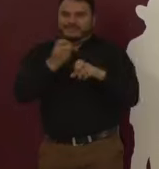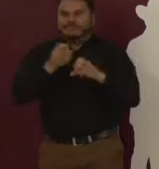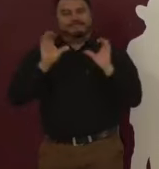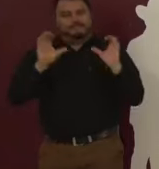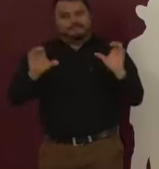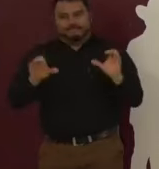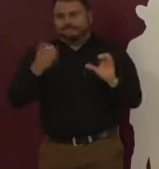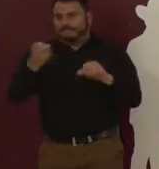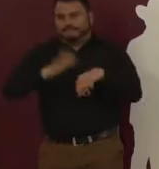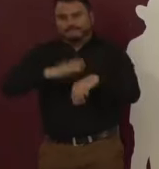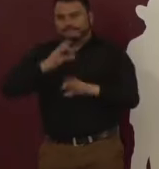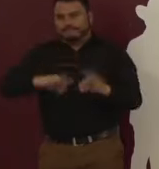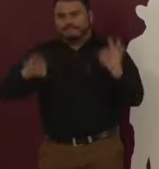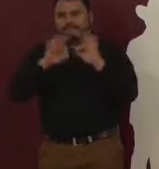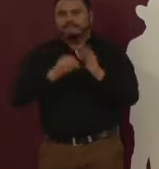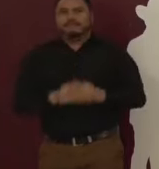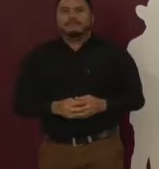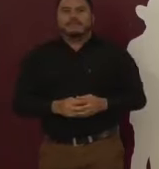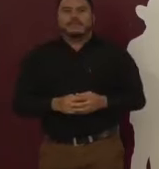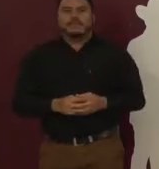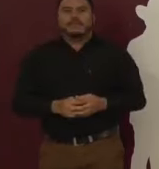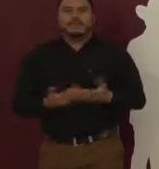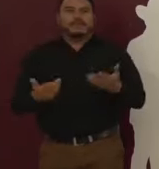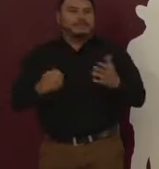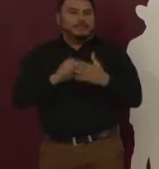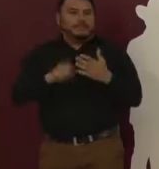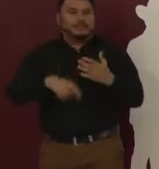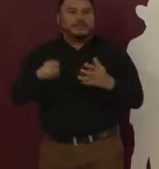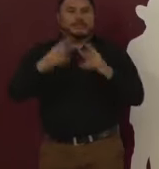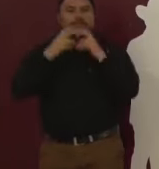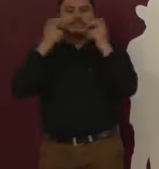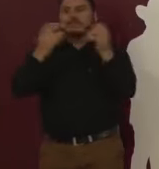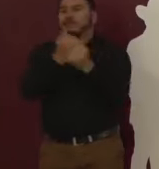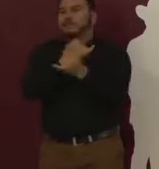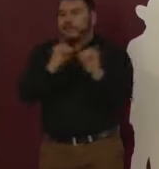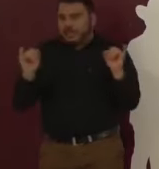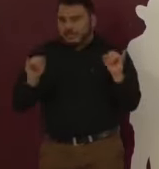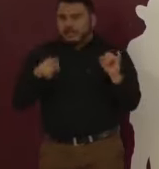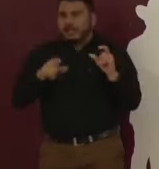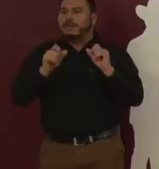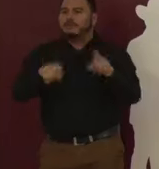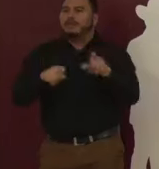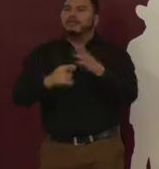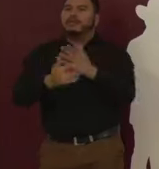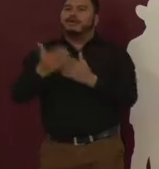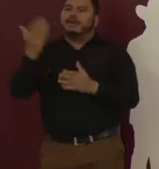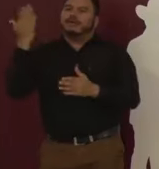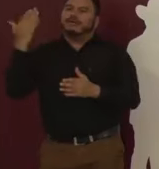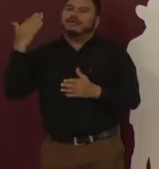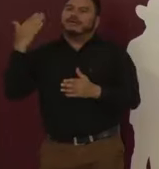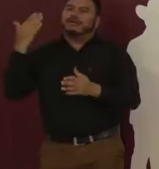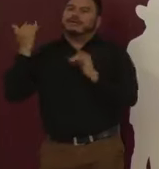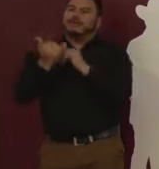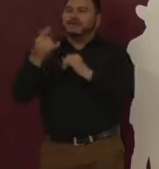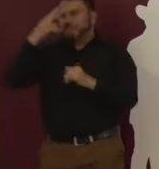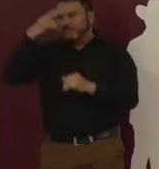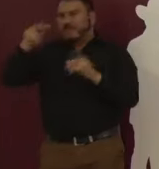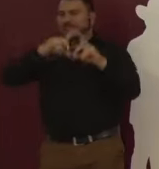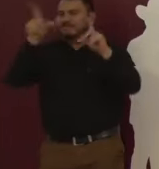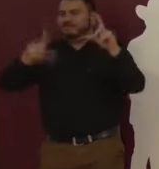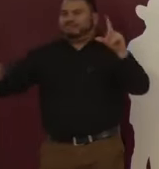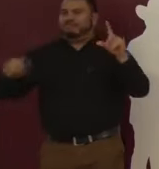el ayuntamiento. No es posible, este grito de independencia, al igual que el que se va a dar en el resto de